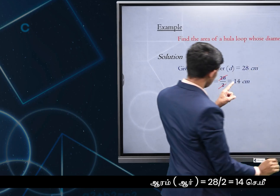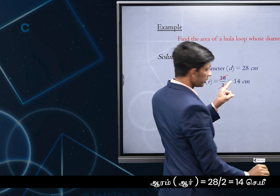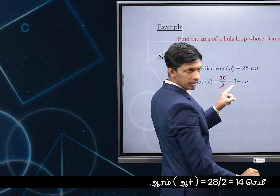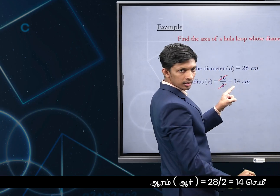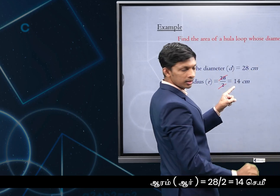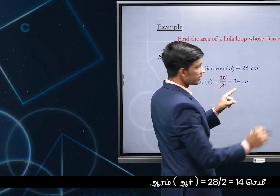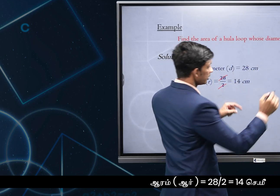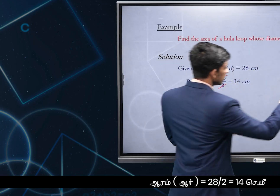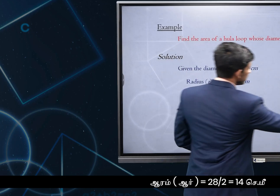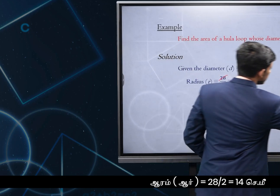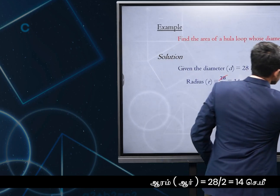சென்டிமீட்டர்.